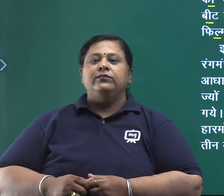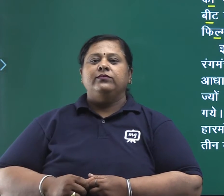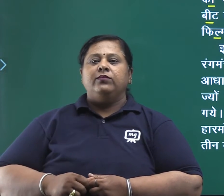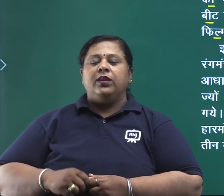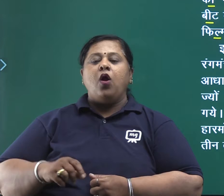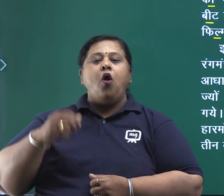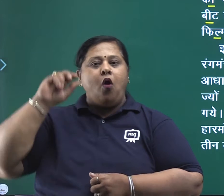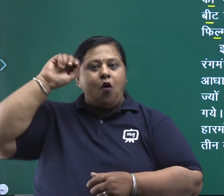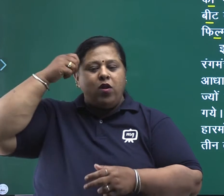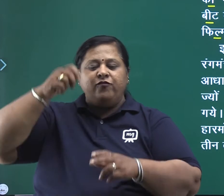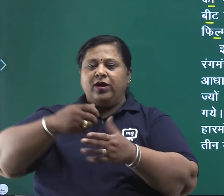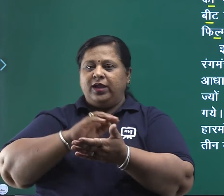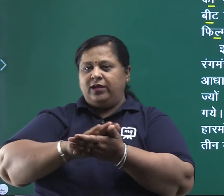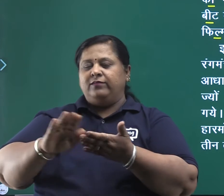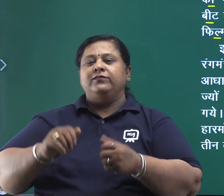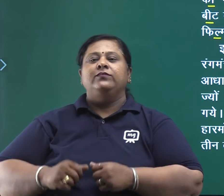हॉलीवुड की